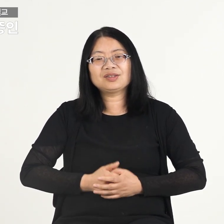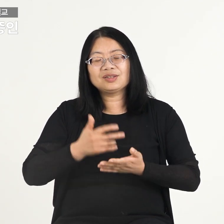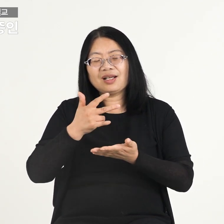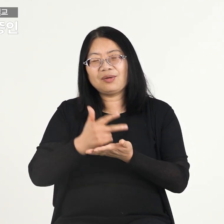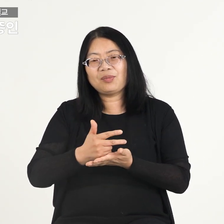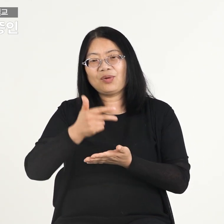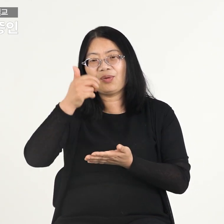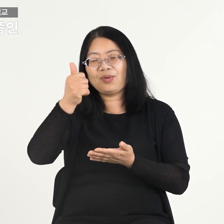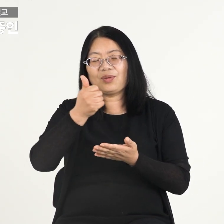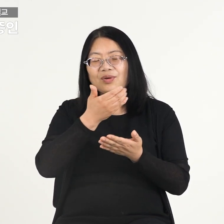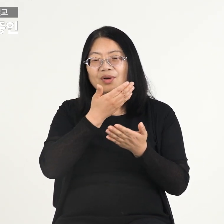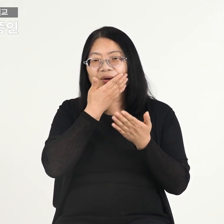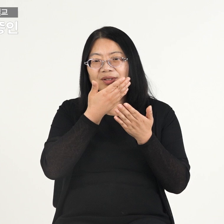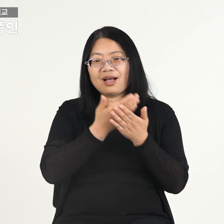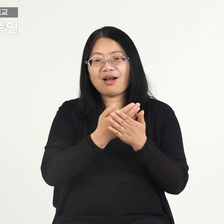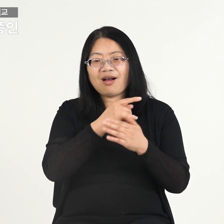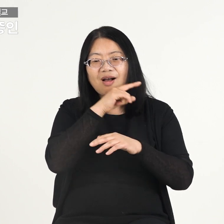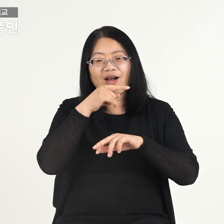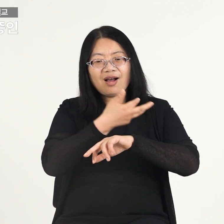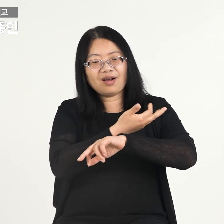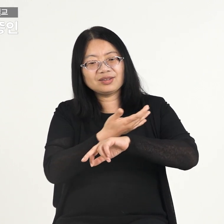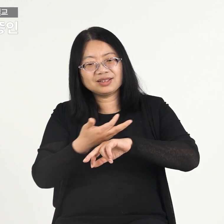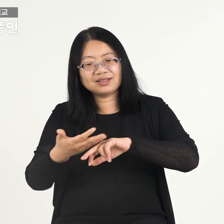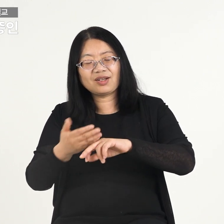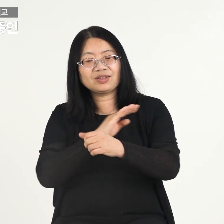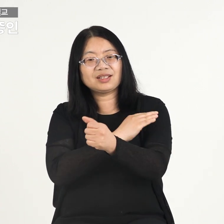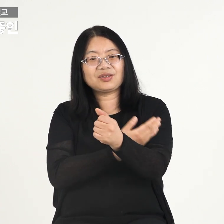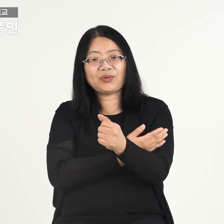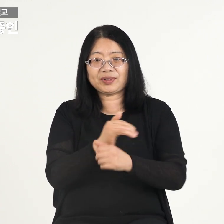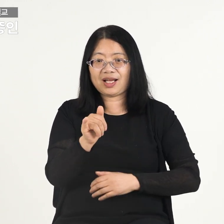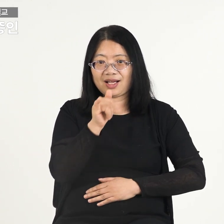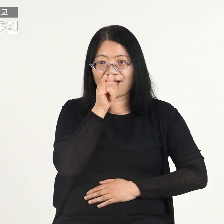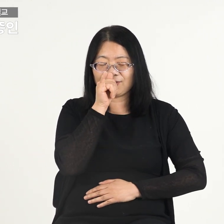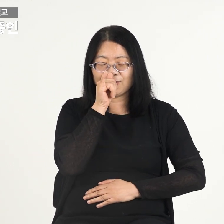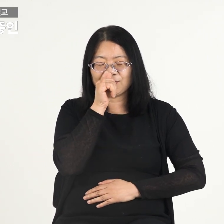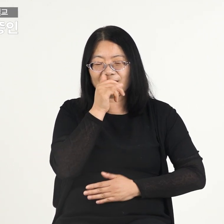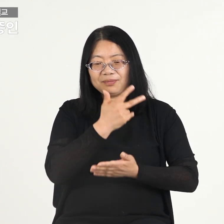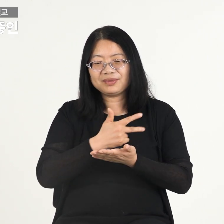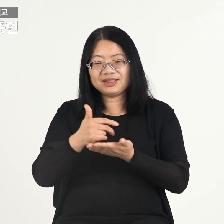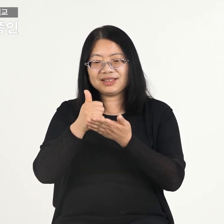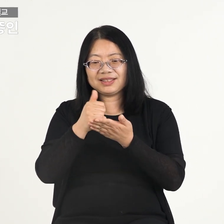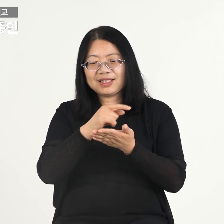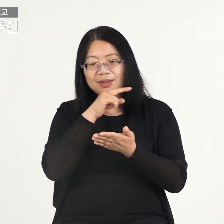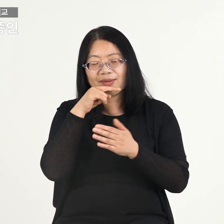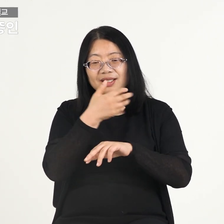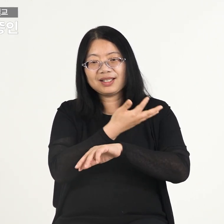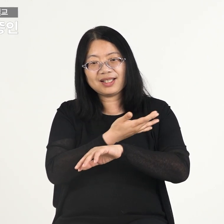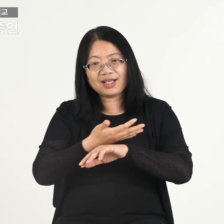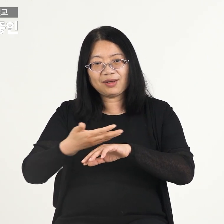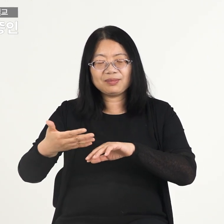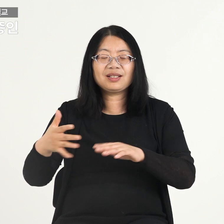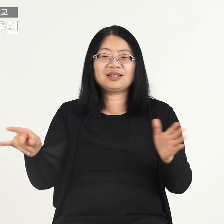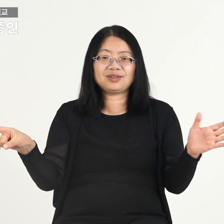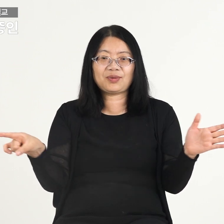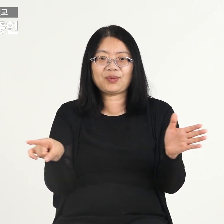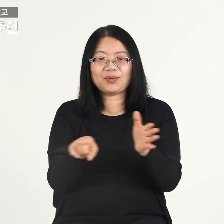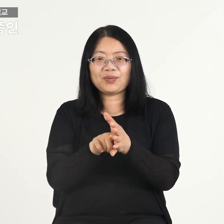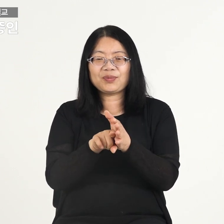능력이로다. 주의 보혈 능력이 있도다. 주의 피